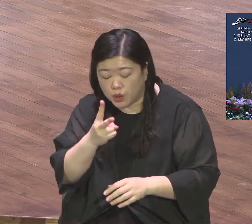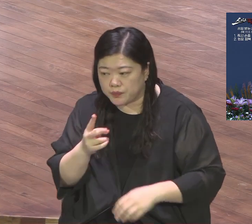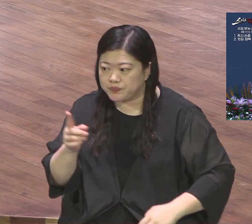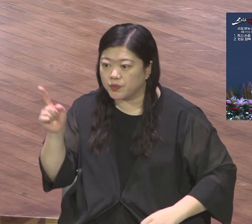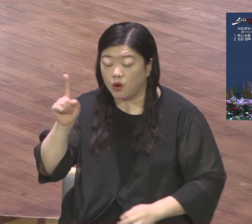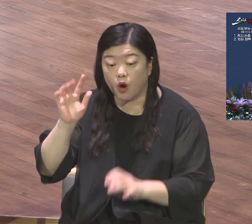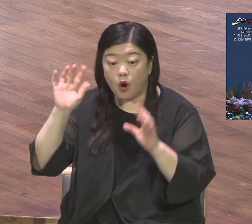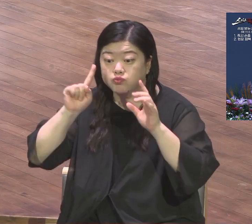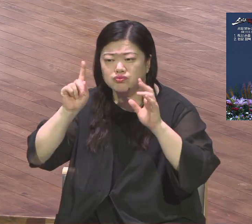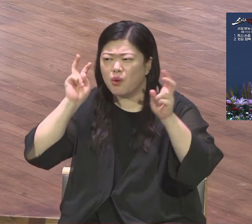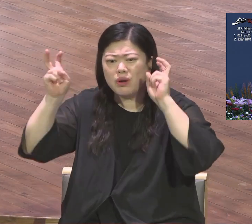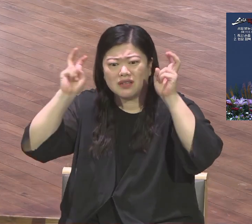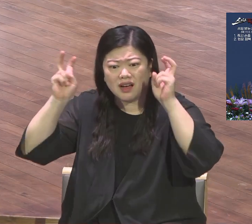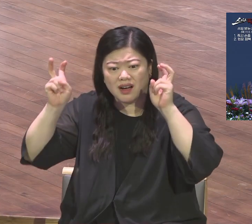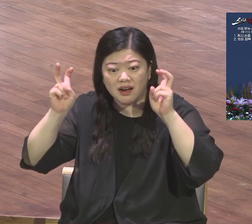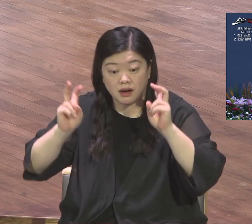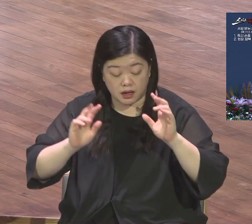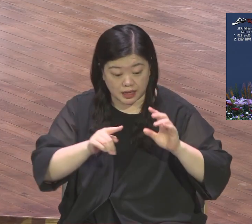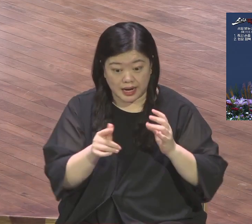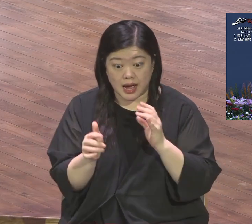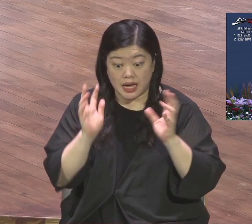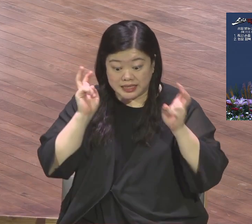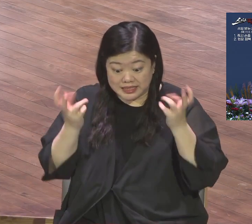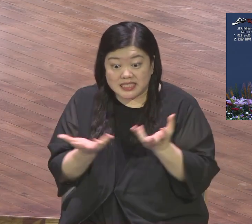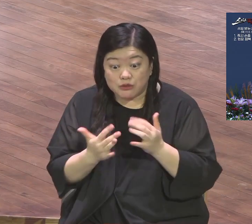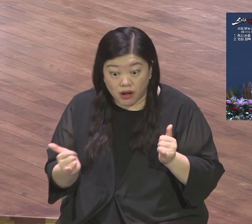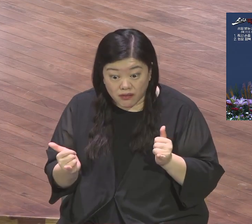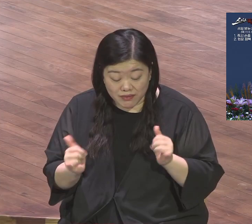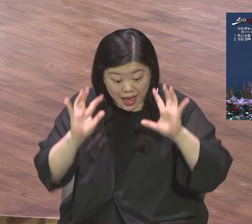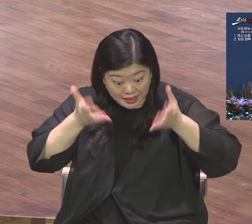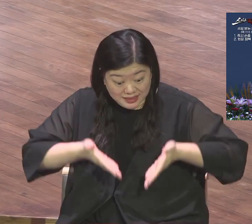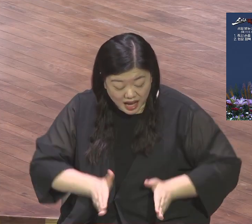낳으면 1억씩 준다. 1억씩 준다 그래도 안 낳아.